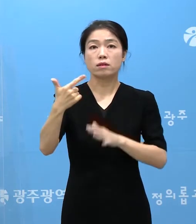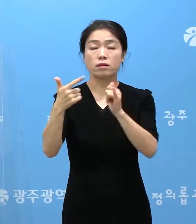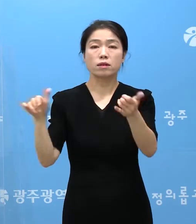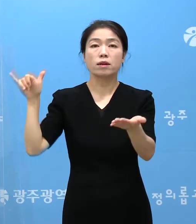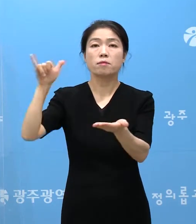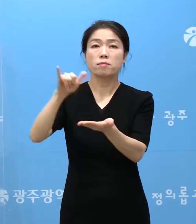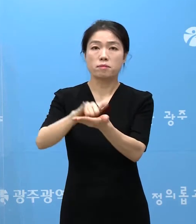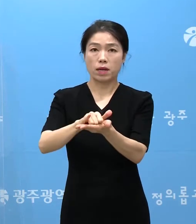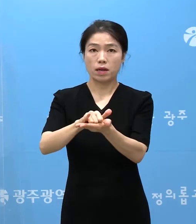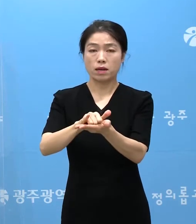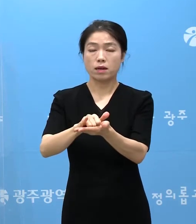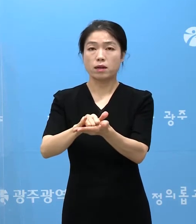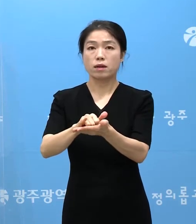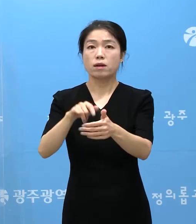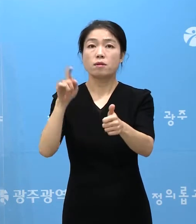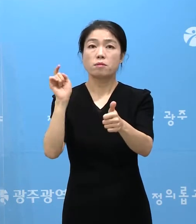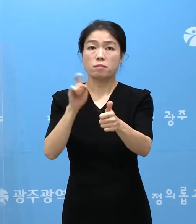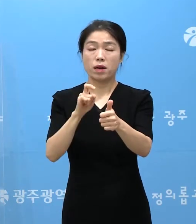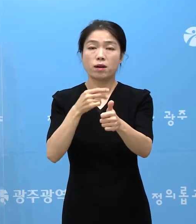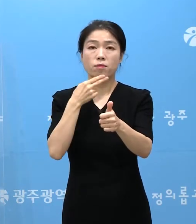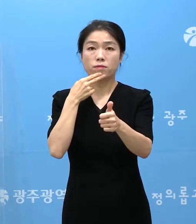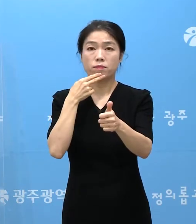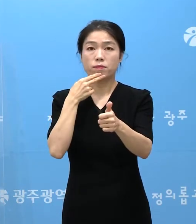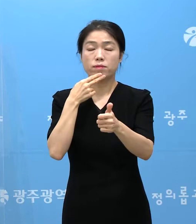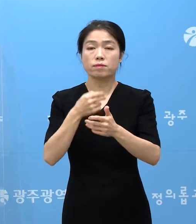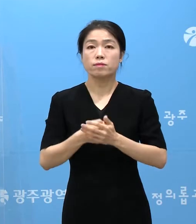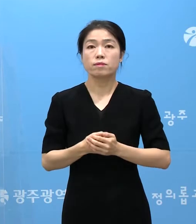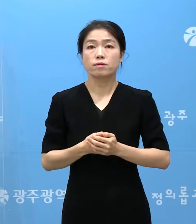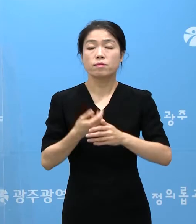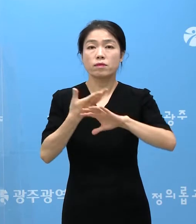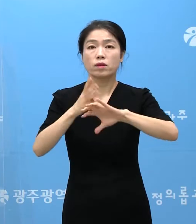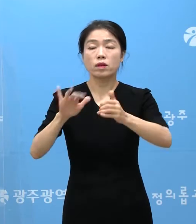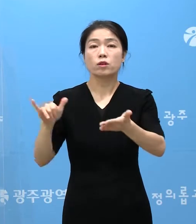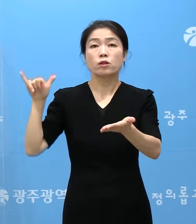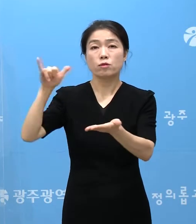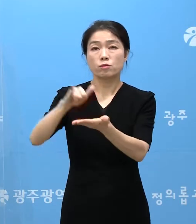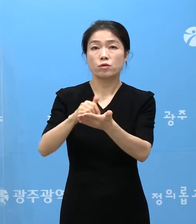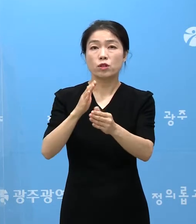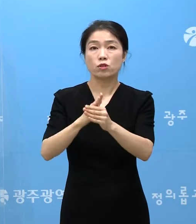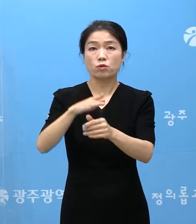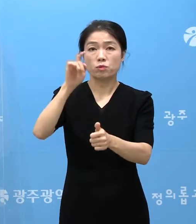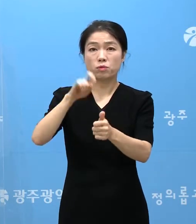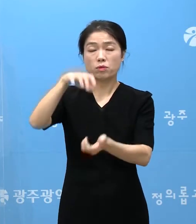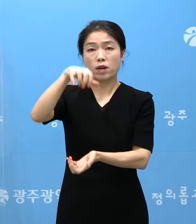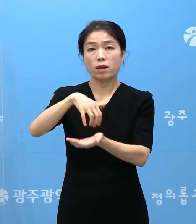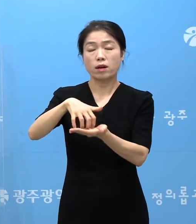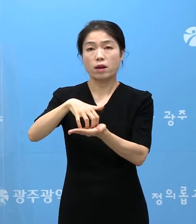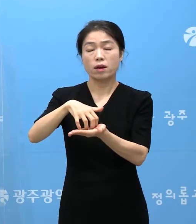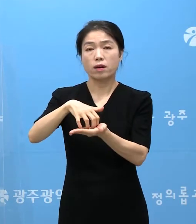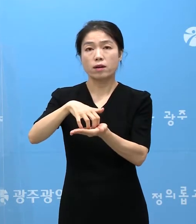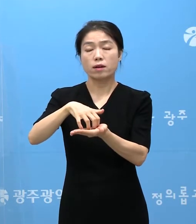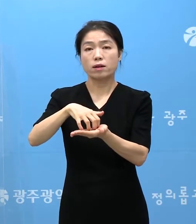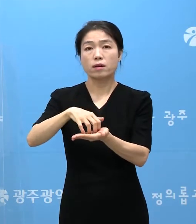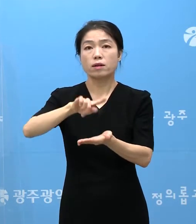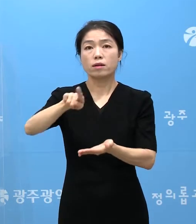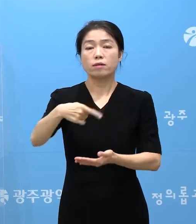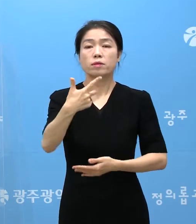16분이 입국하셔서 확진되신 분은 없습니다. 해외 입국자 중총 확진자는